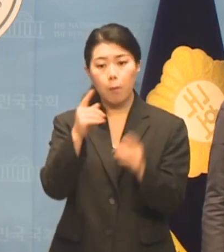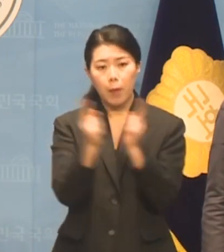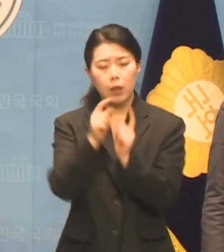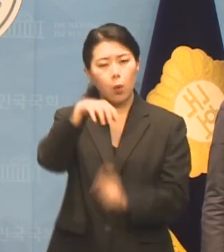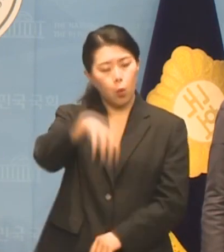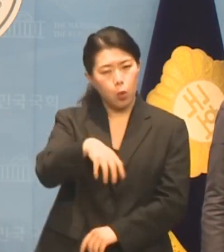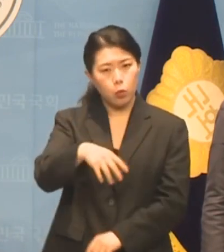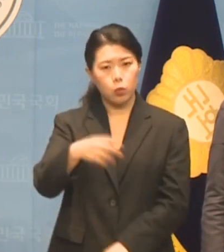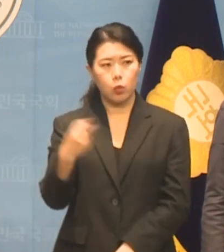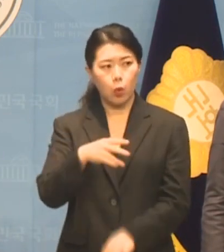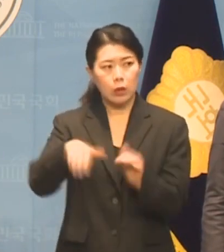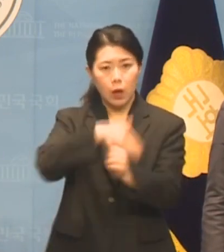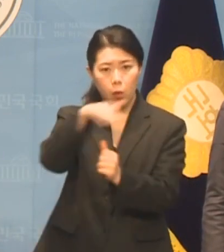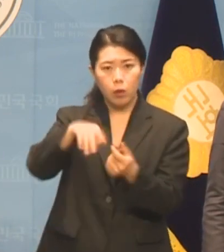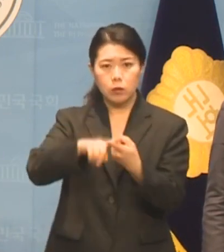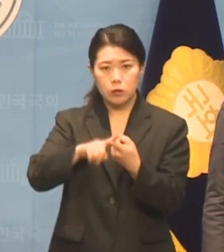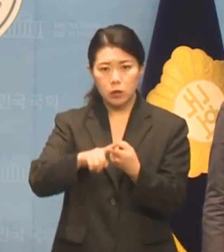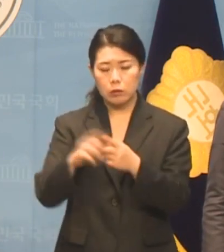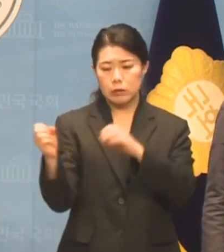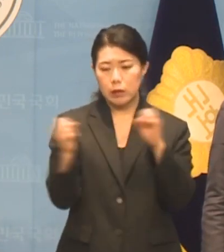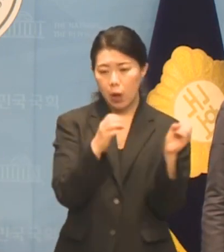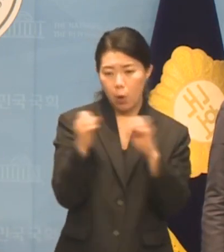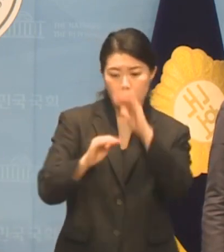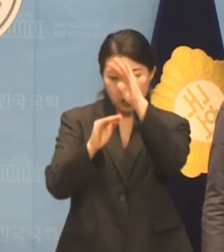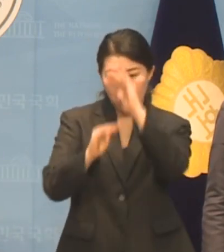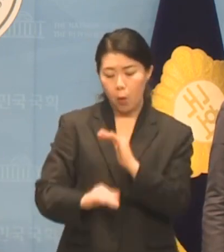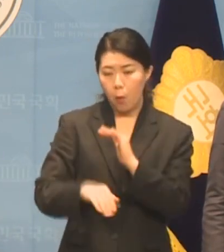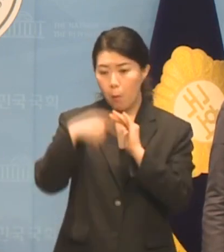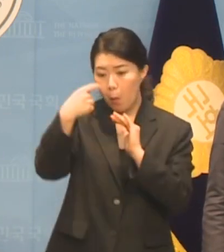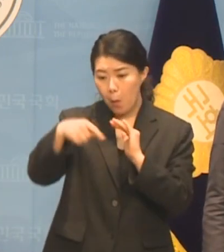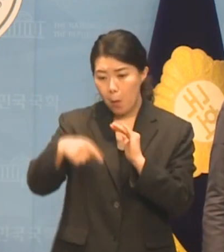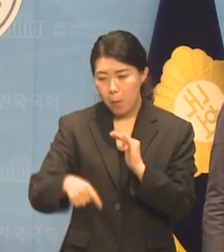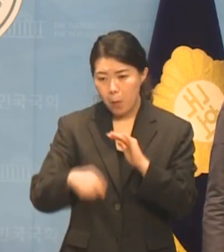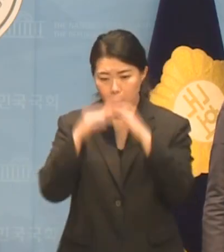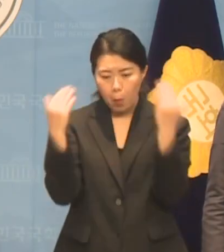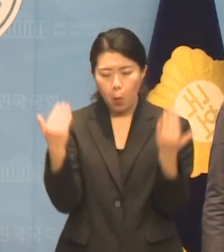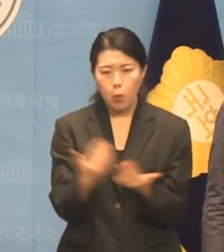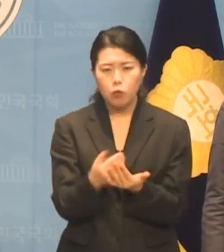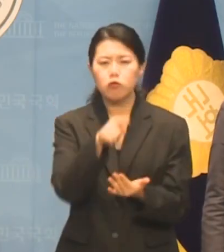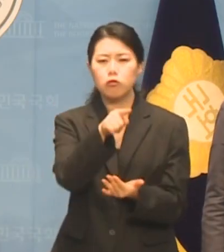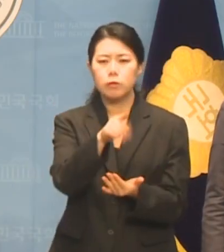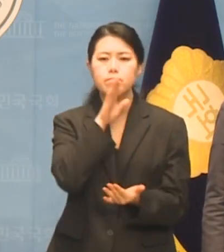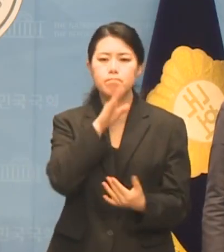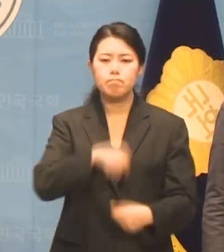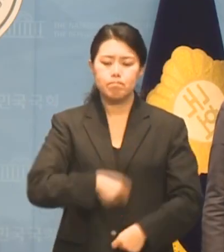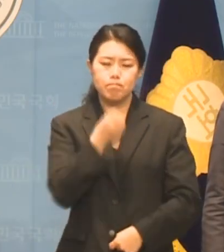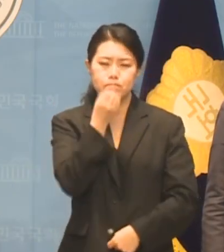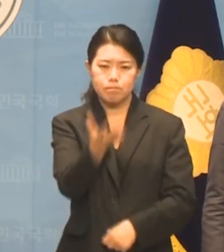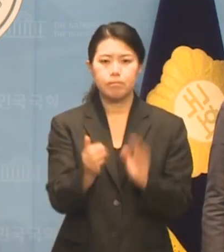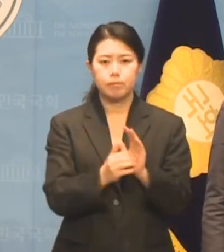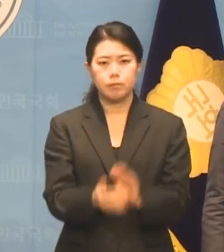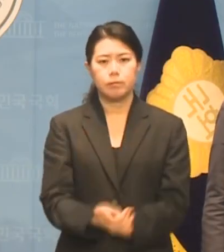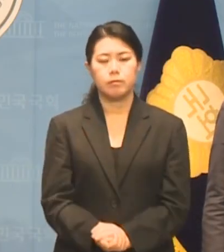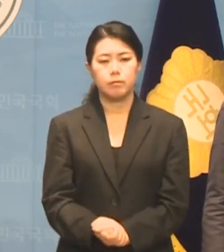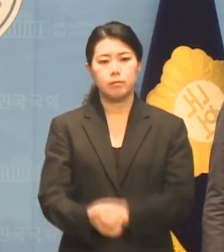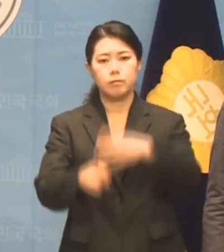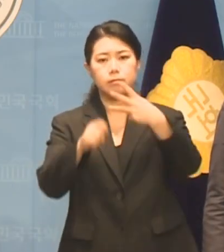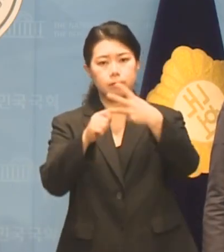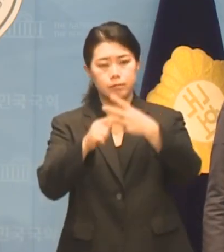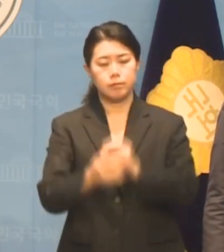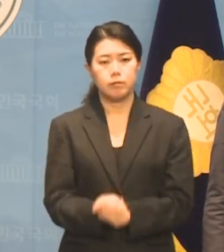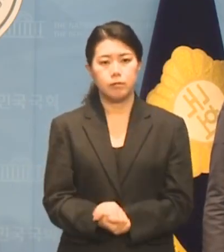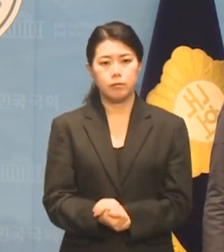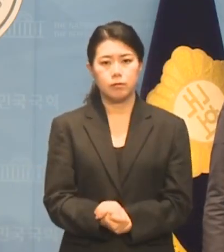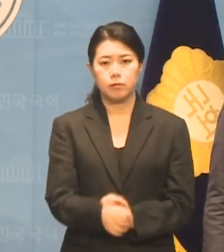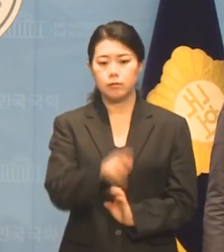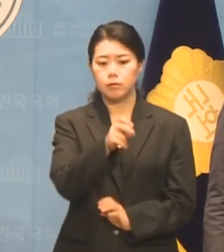그 당시 상황에 어떤 대화가 오갔는지에 대해서까지 소상히 진술했다. 셋째, 명태균